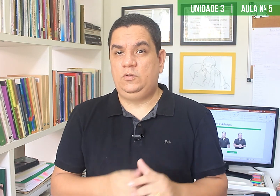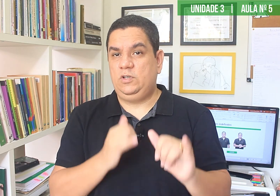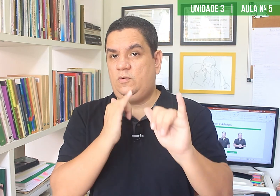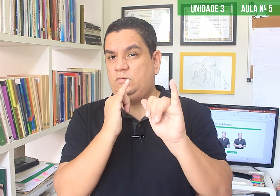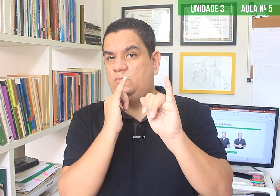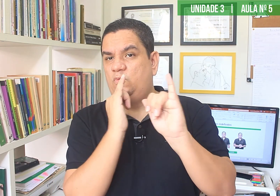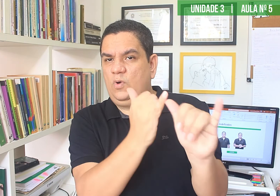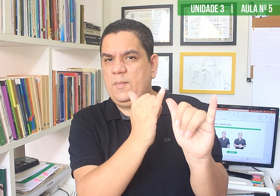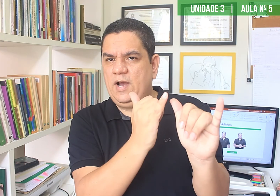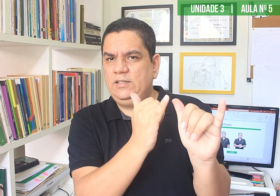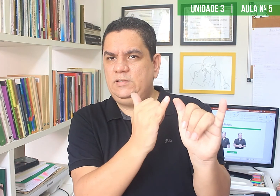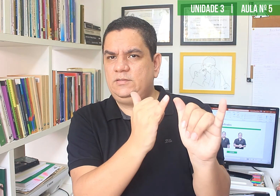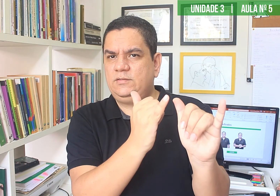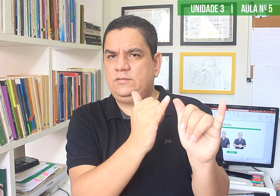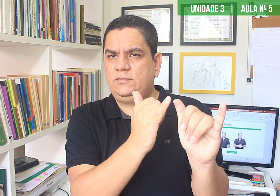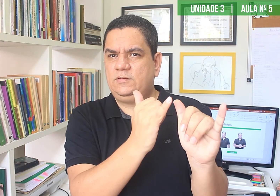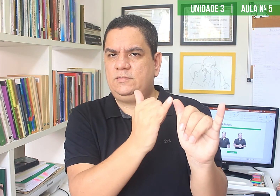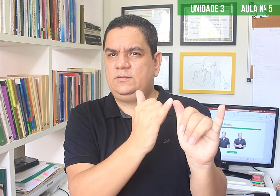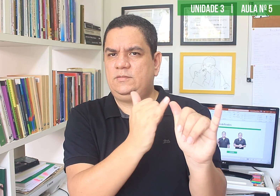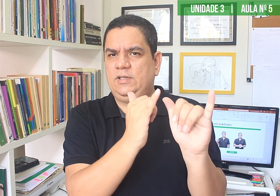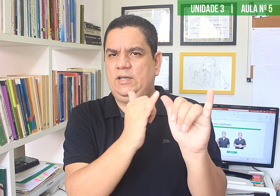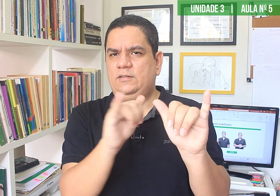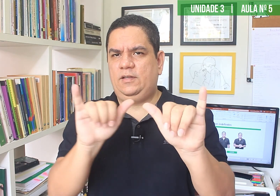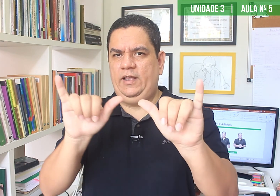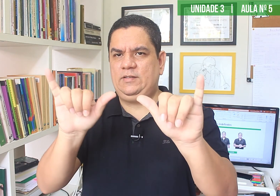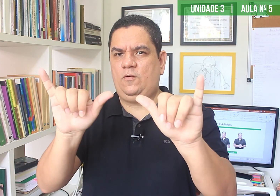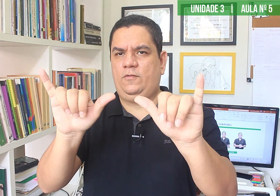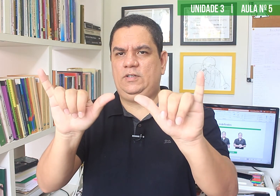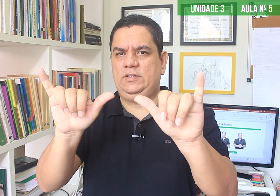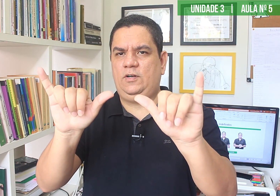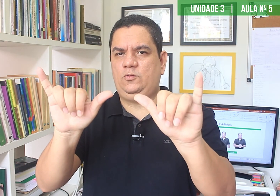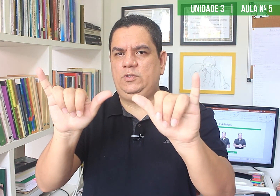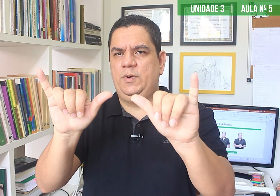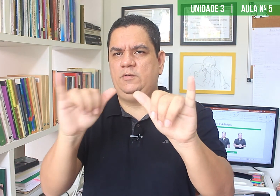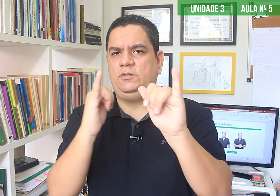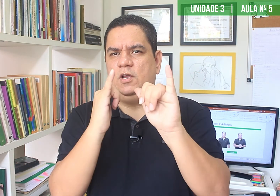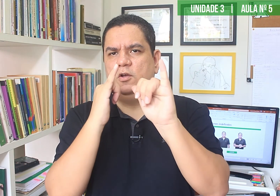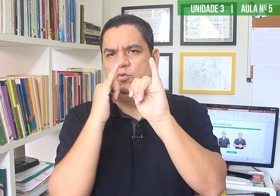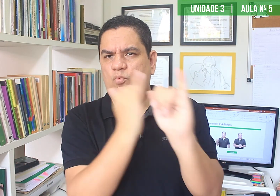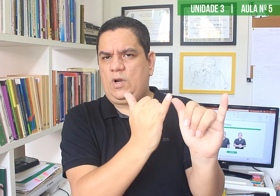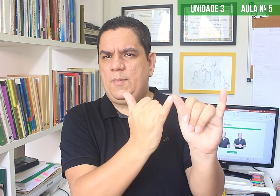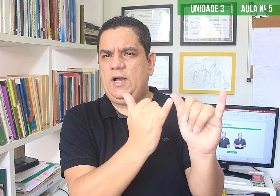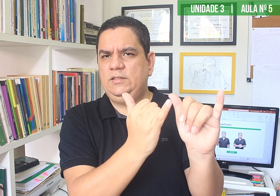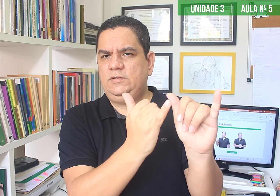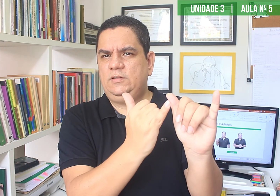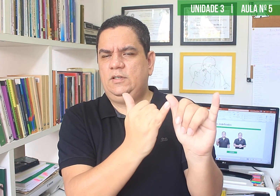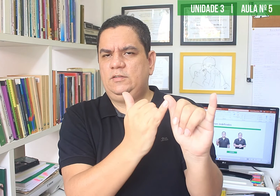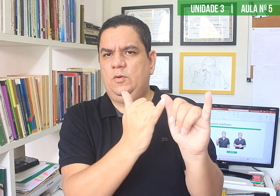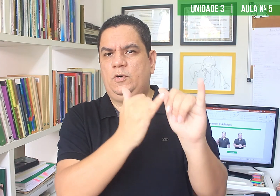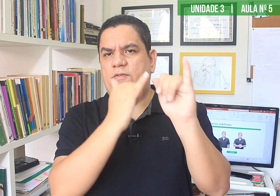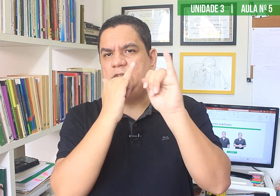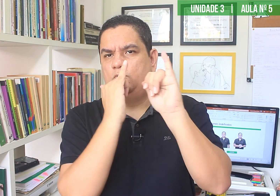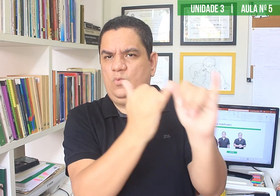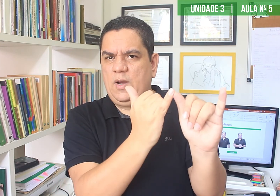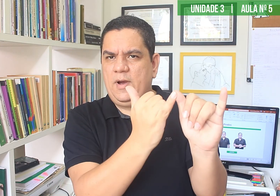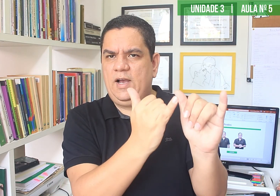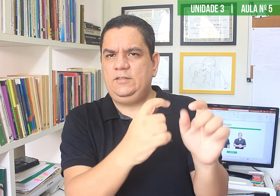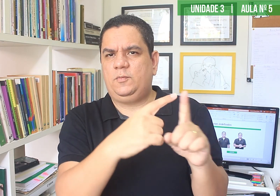então, nunca mais. Tá? Essa configuração nas duas mãos, nunca mais. Então, eu posso fazer um nunca mais, eu posso